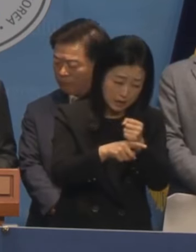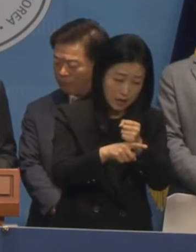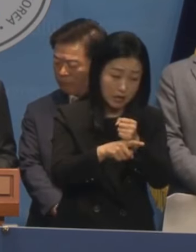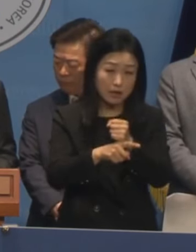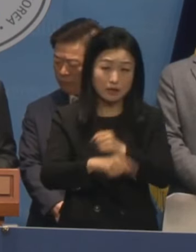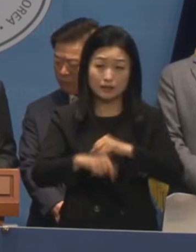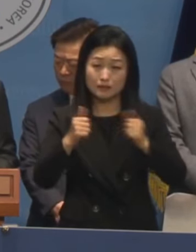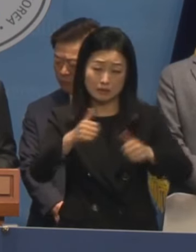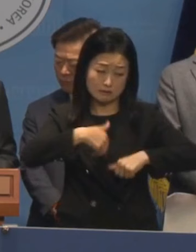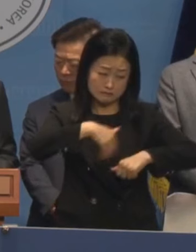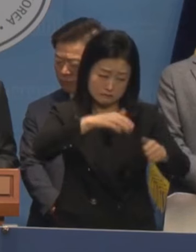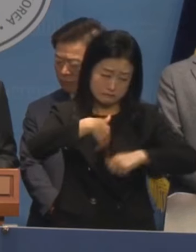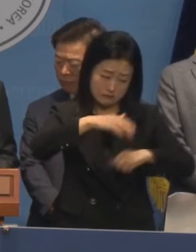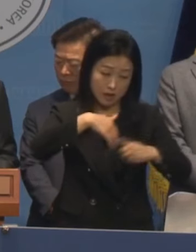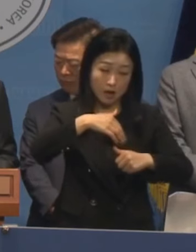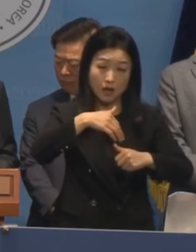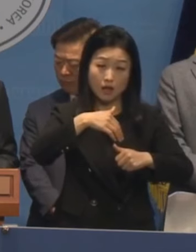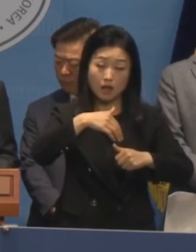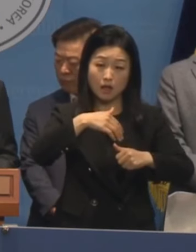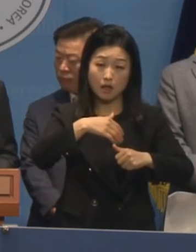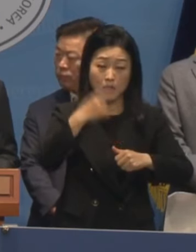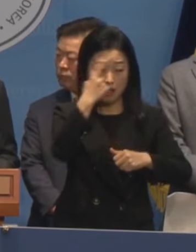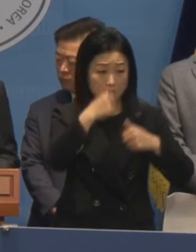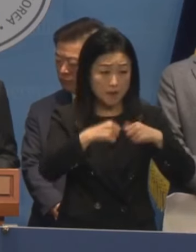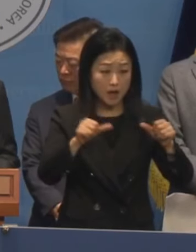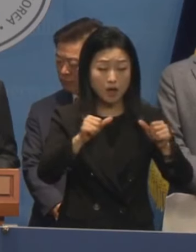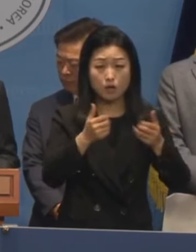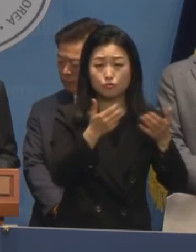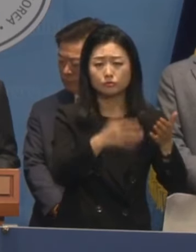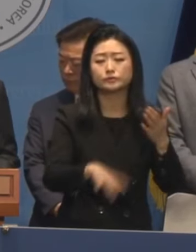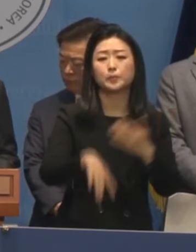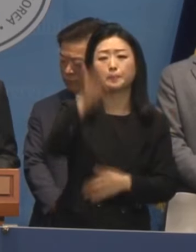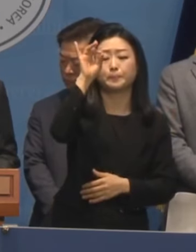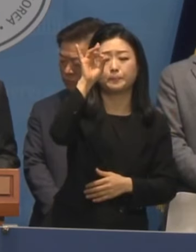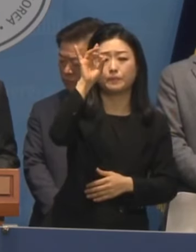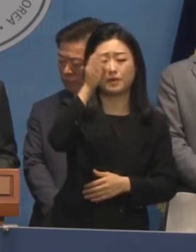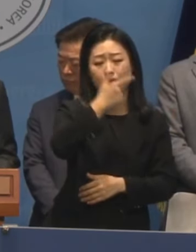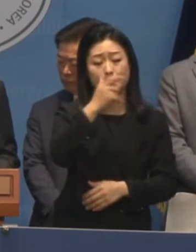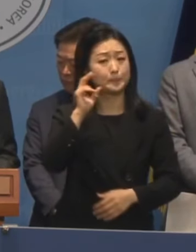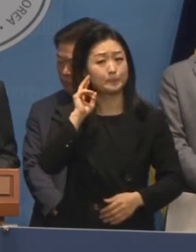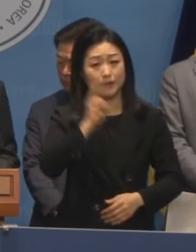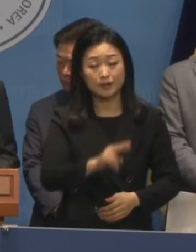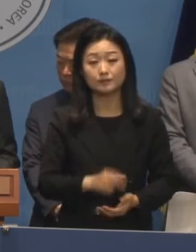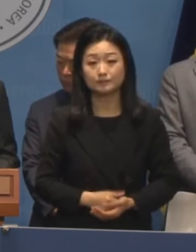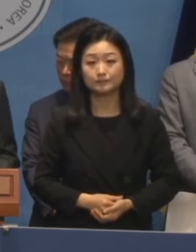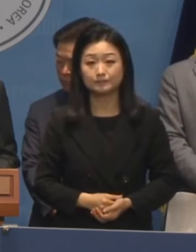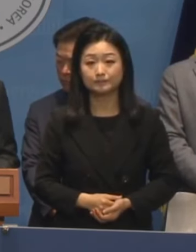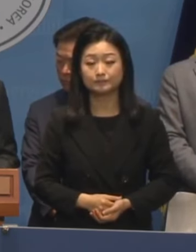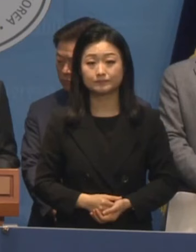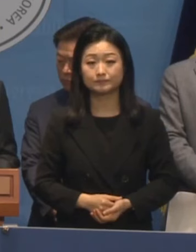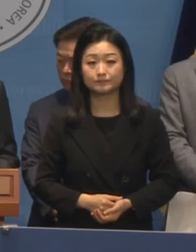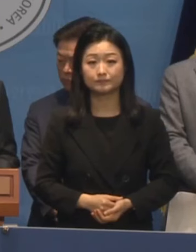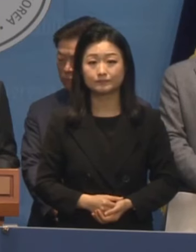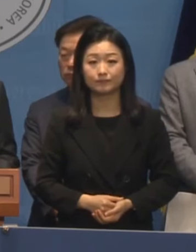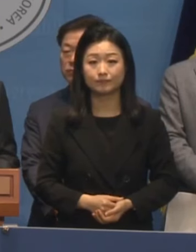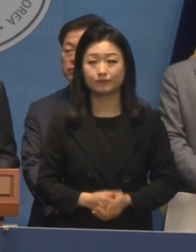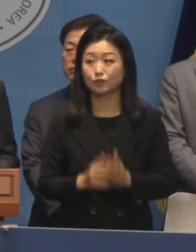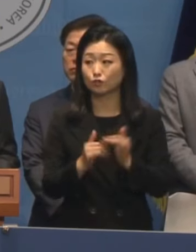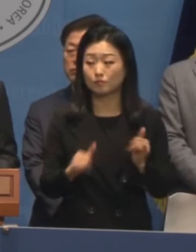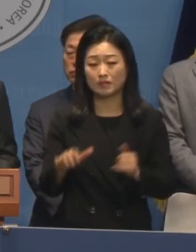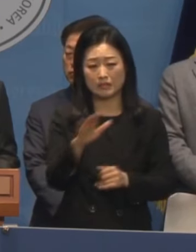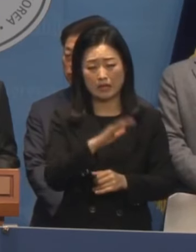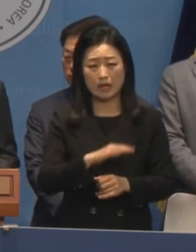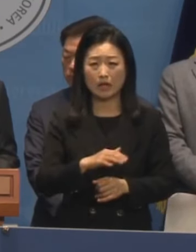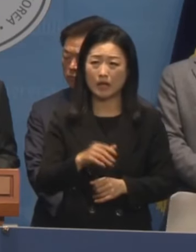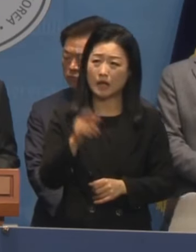사법의 심판대 세운 사례가 있었습니까 해도해도 너무한다는 목소리가 국민들 속에서